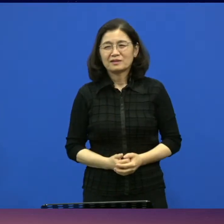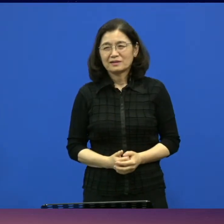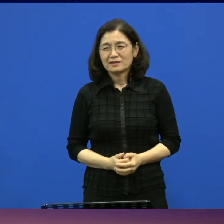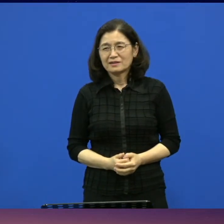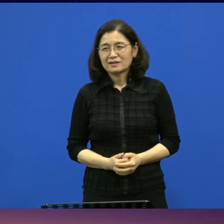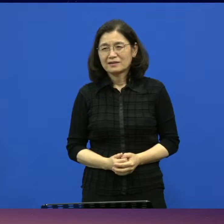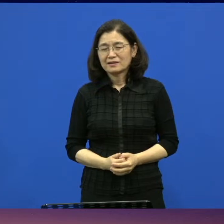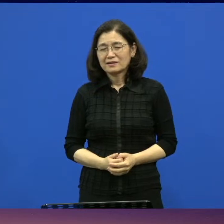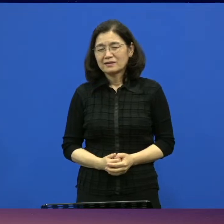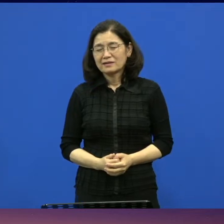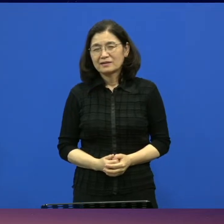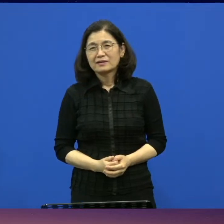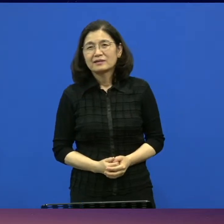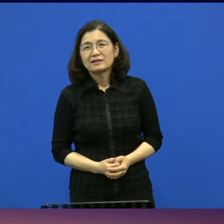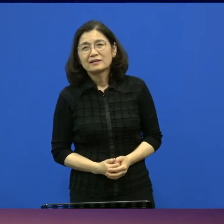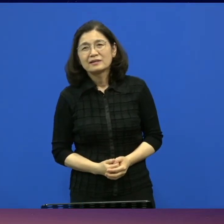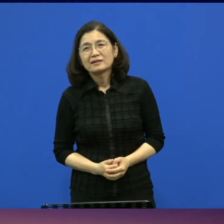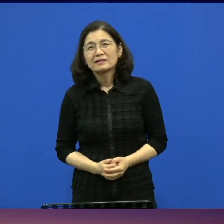고난을 허락하셔요.